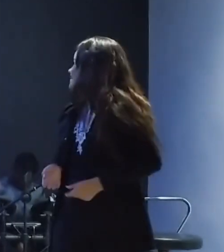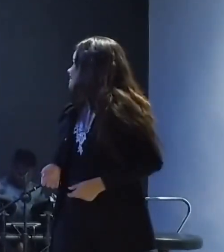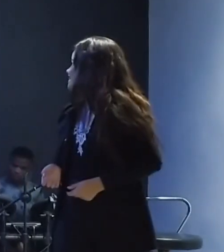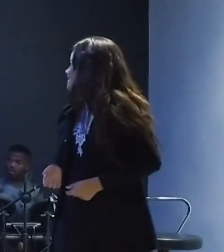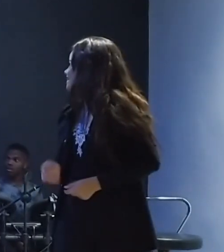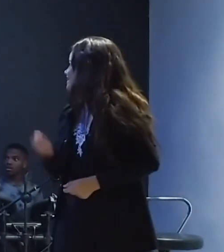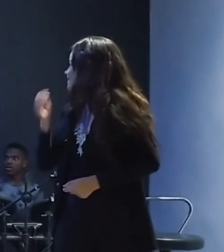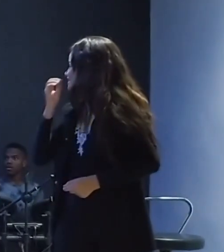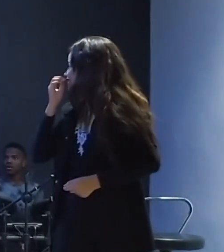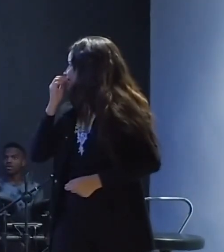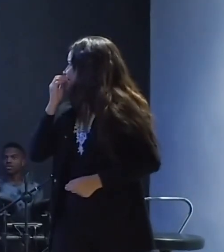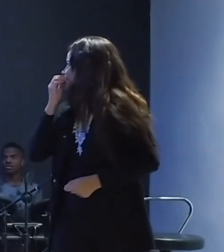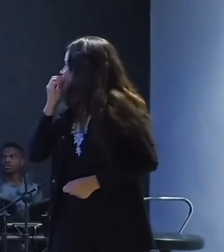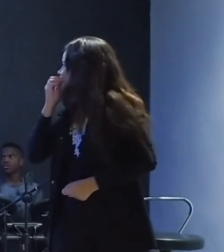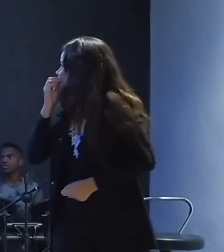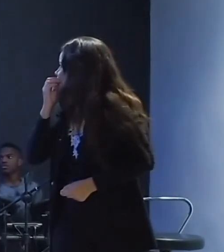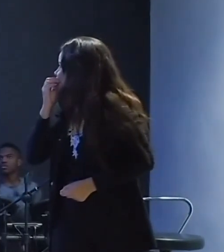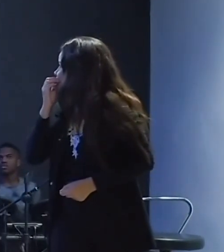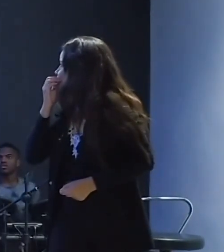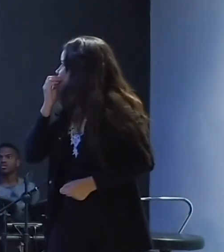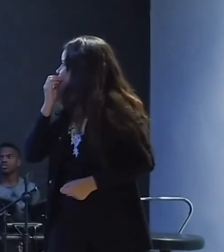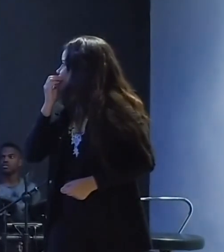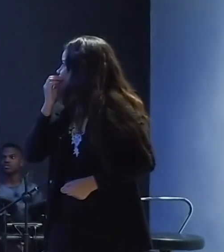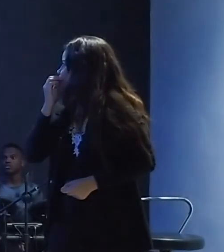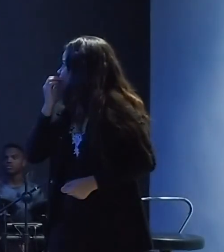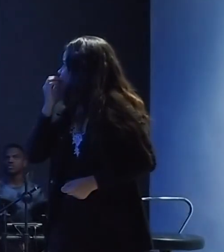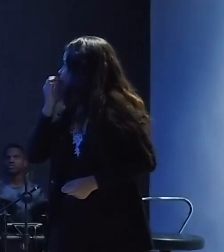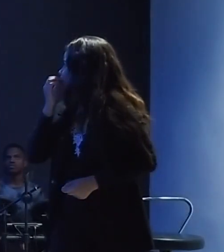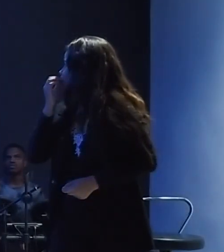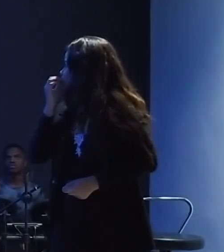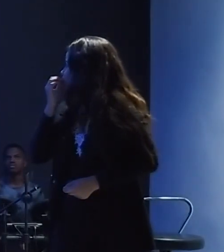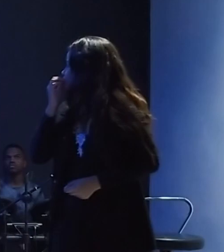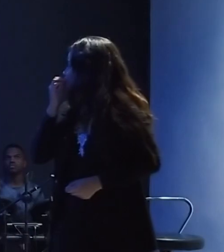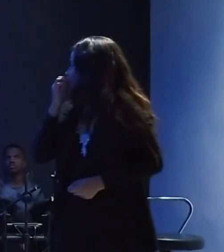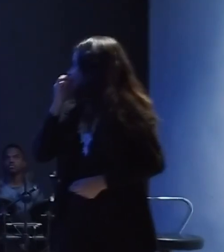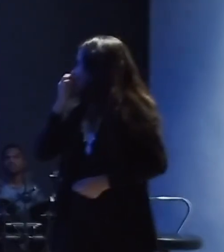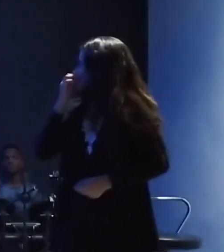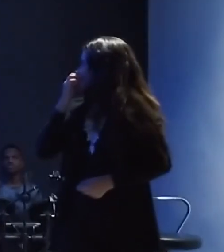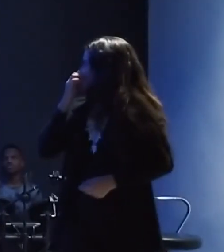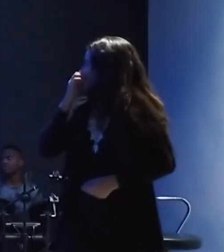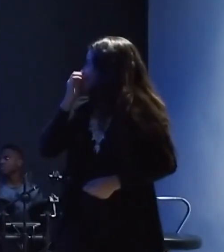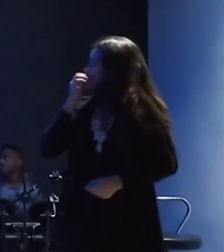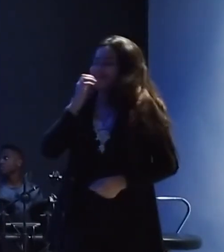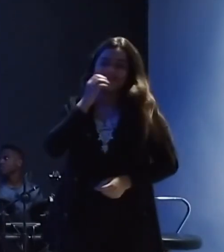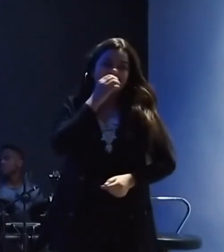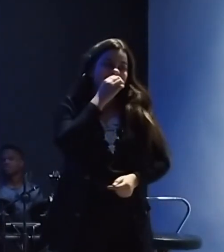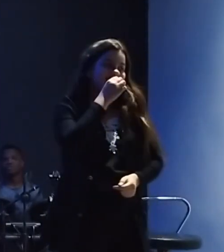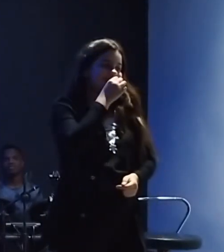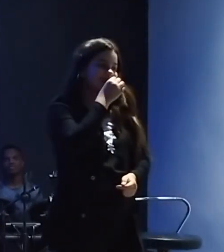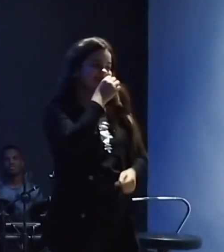frente aquelas pessoas que compreenderam a mensagem, que sentiram necessidade,